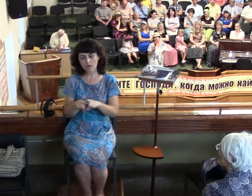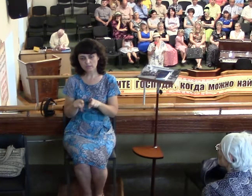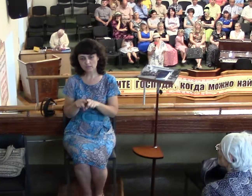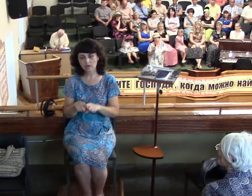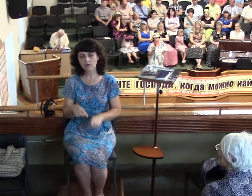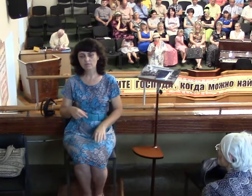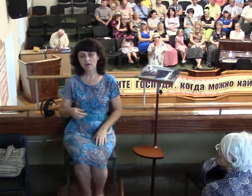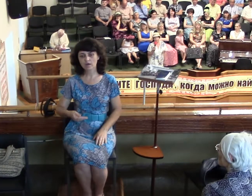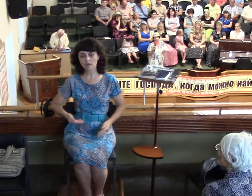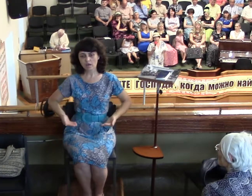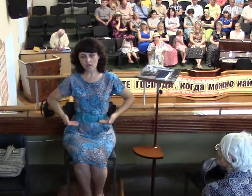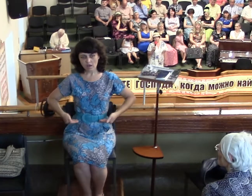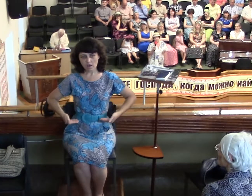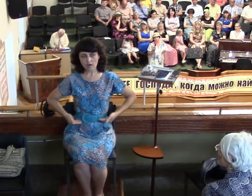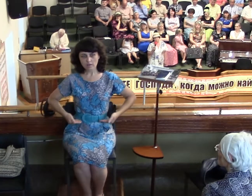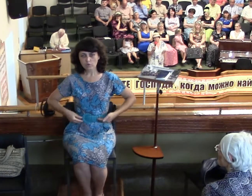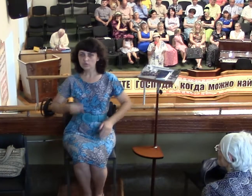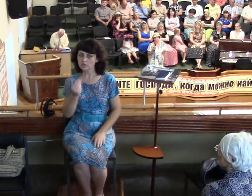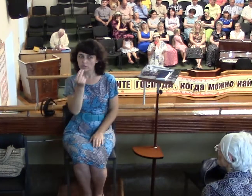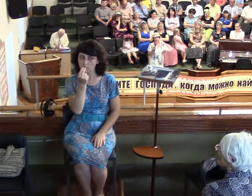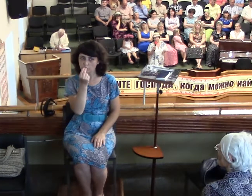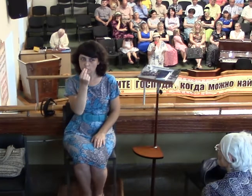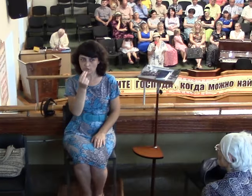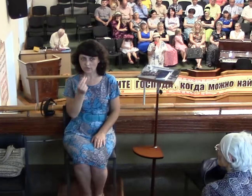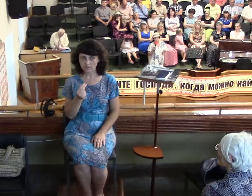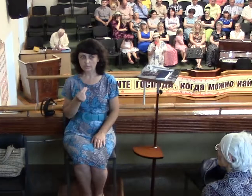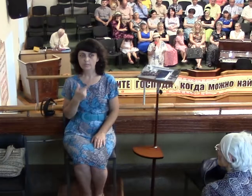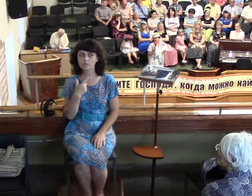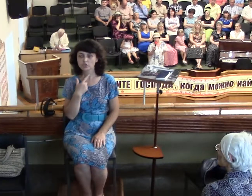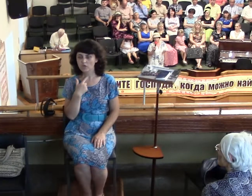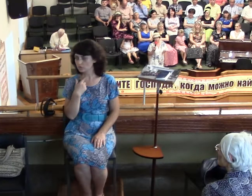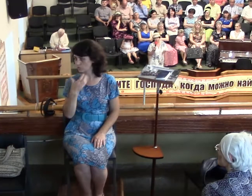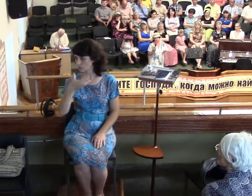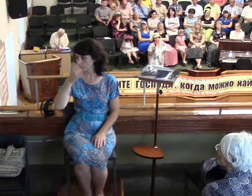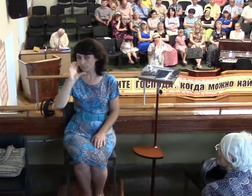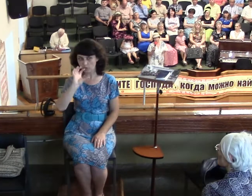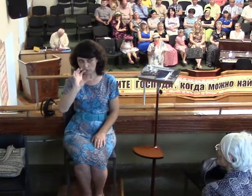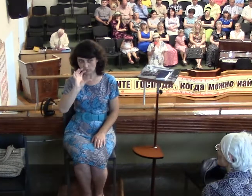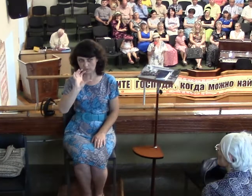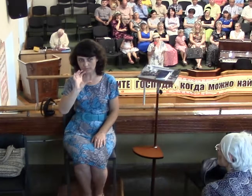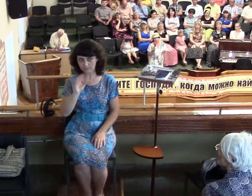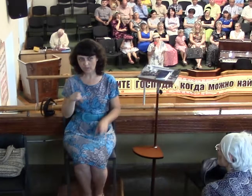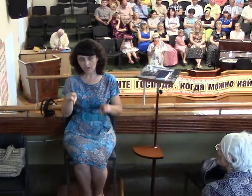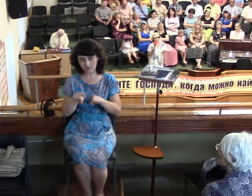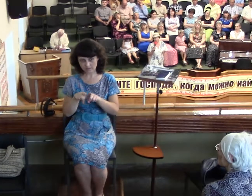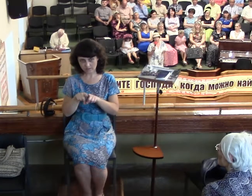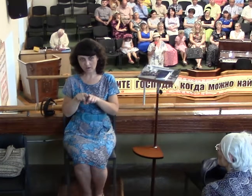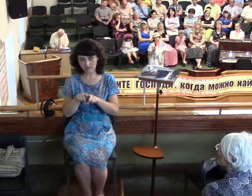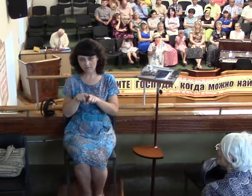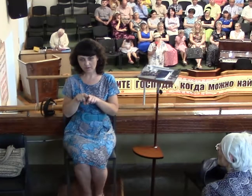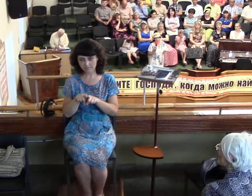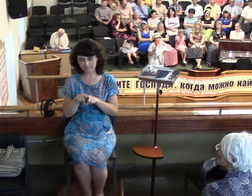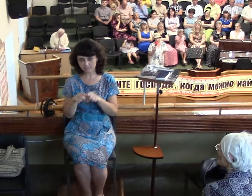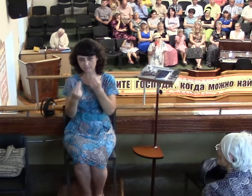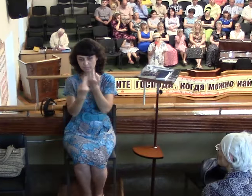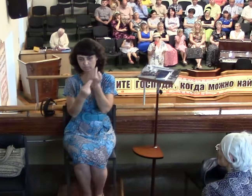как всякий жаждущий спешит к ручью напиться, другой такой нет книги на земле.